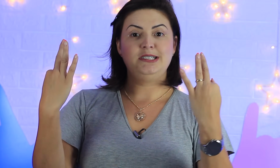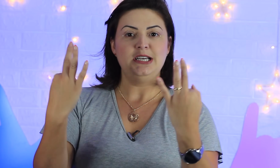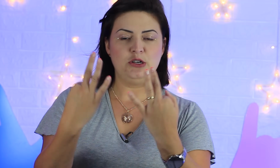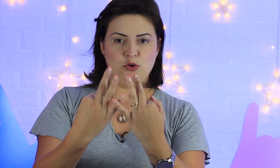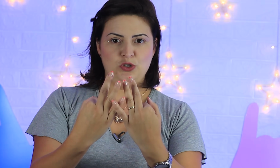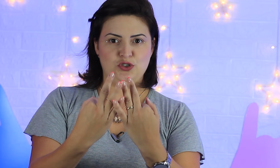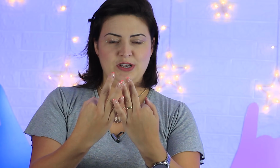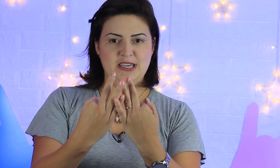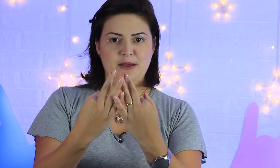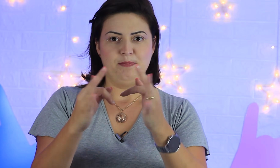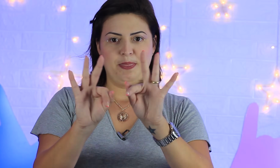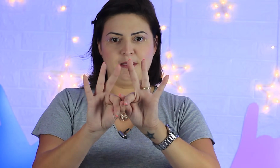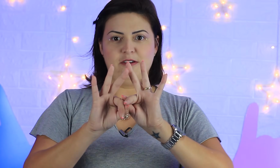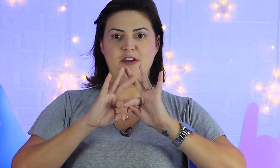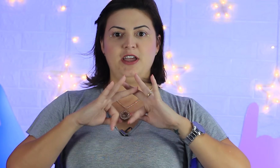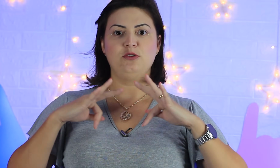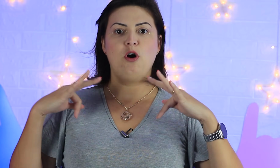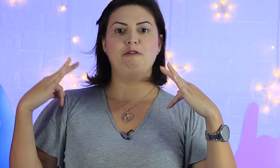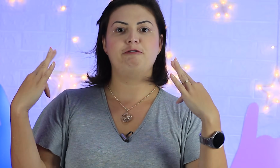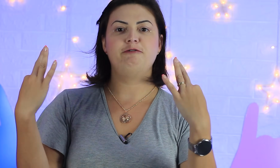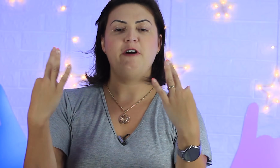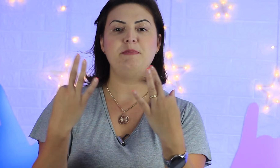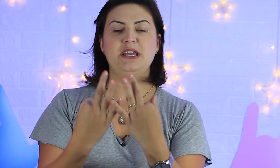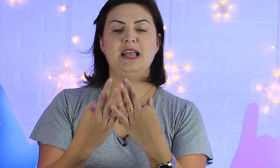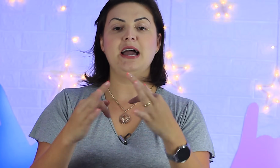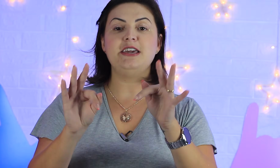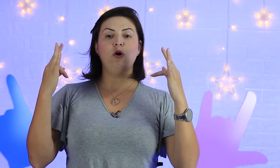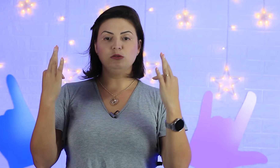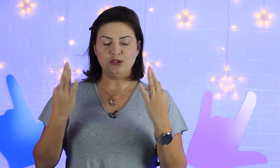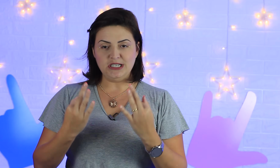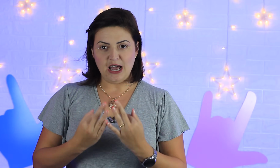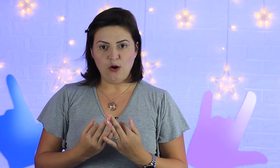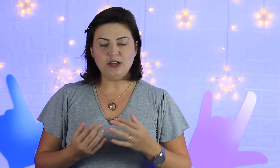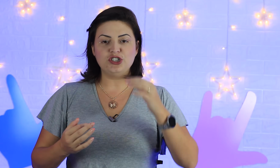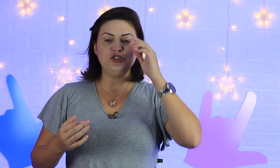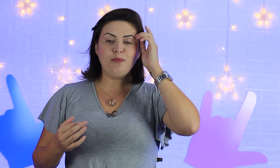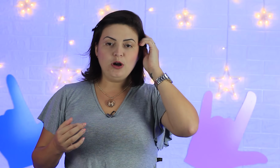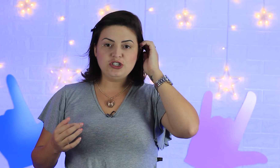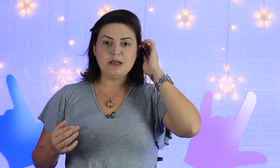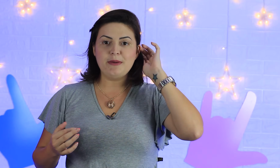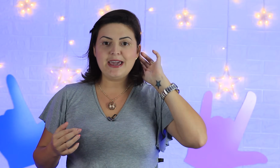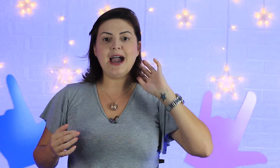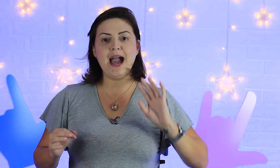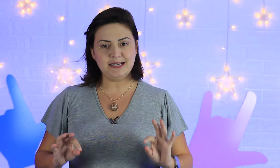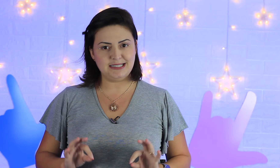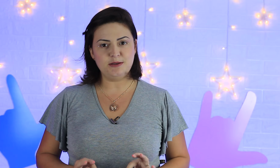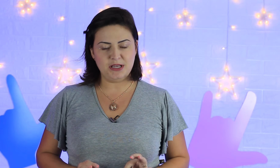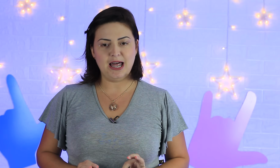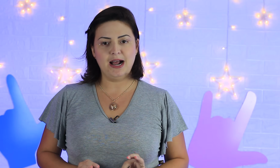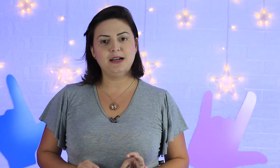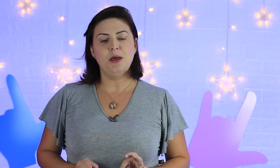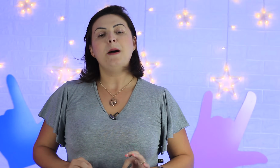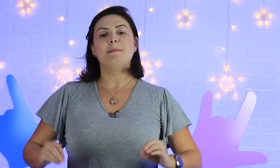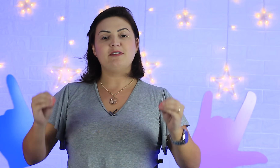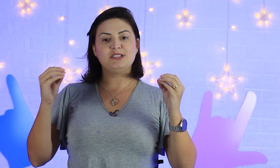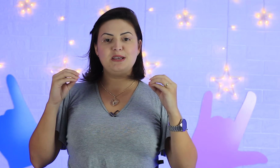círculo isso daqui. Tá vendo, ó? Família. Outro sinal que a gente pode também assimilar pra você